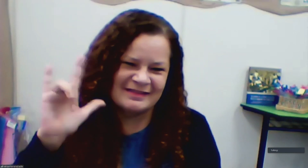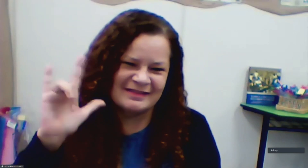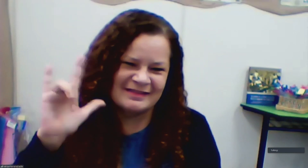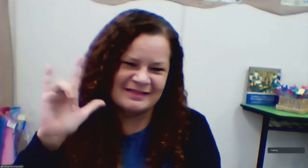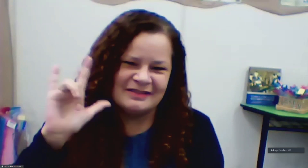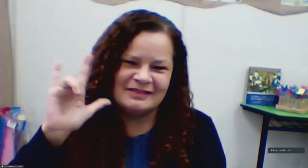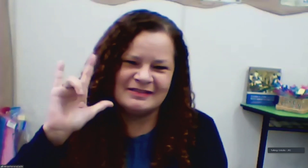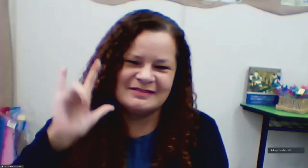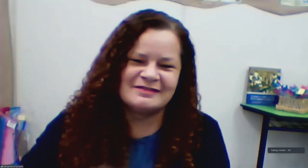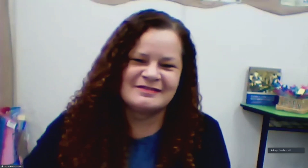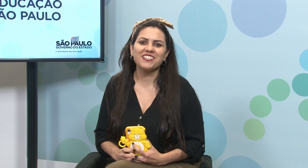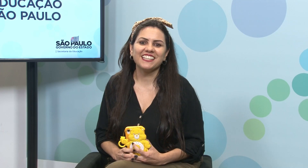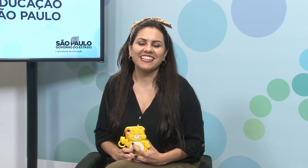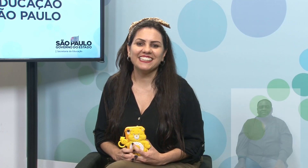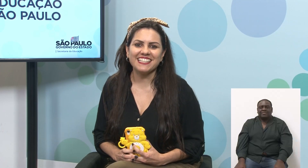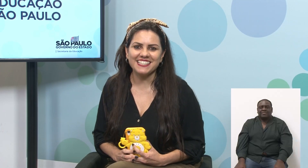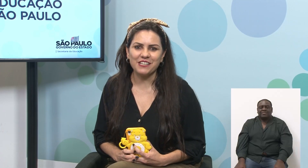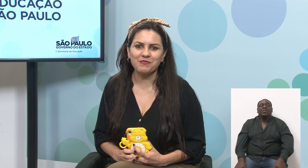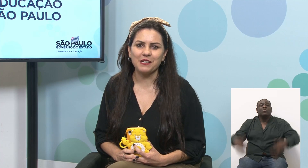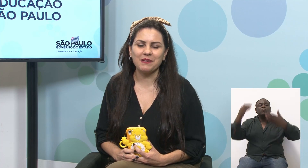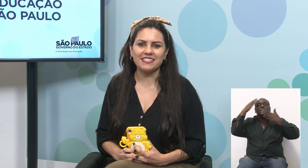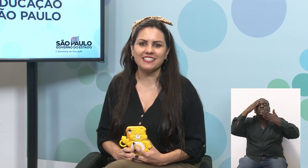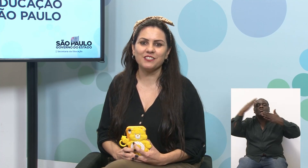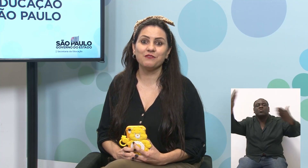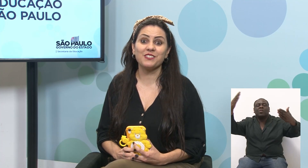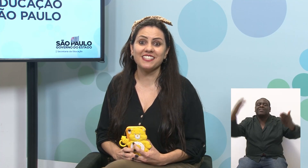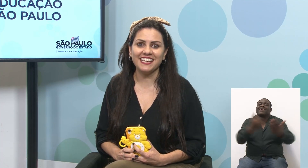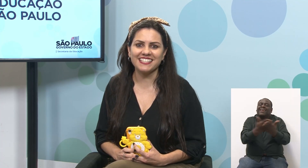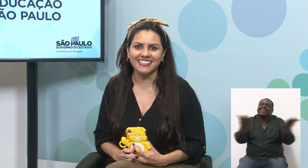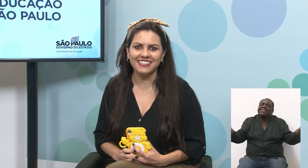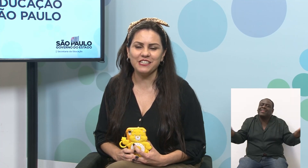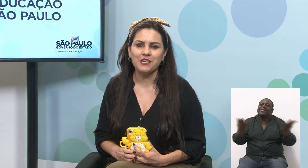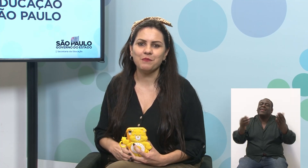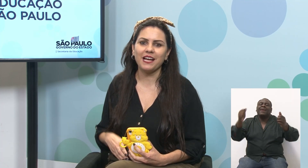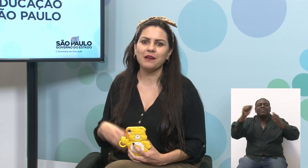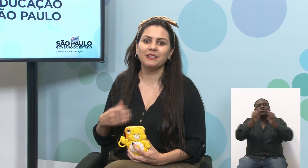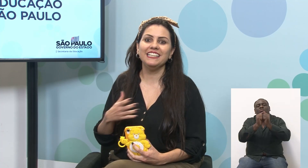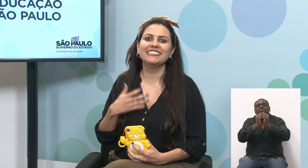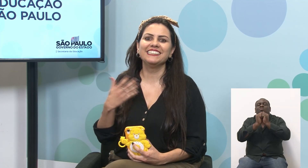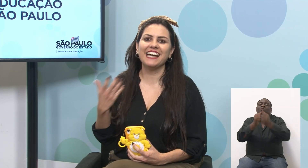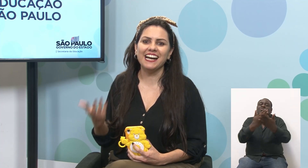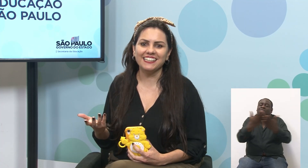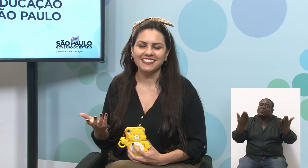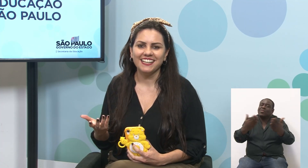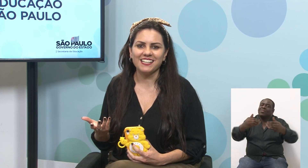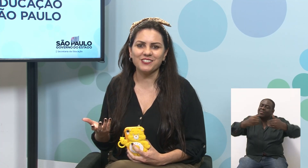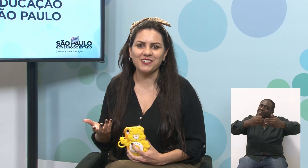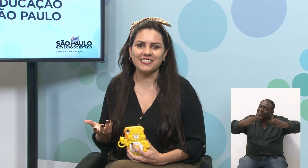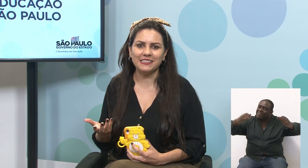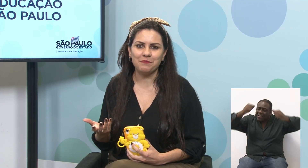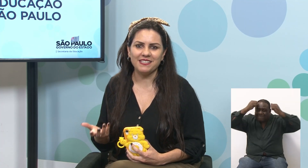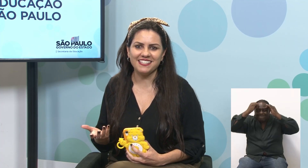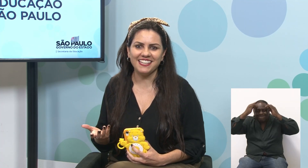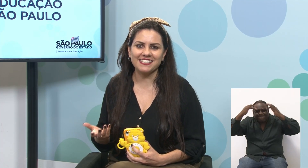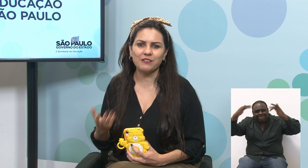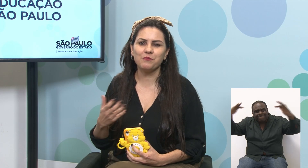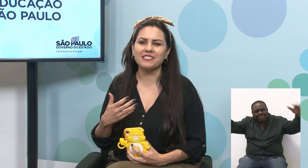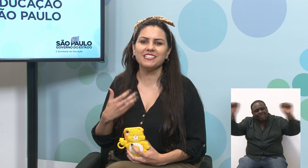Imagina, querida. Nós que agradecemos a presença de vocês aqui para brilhantar as nossas ATPCs, né, com